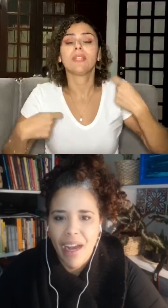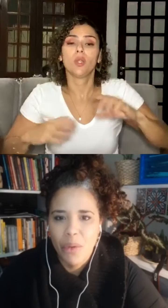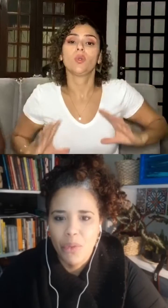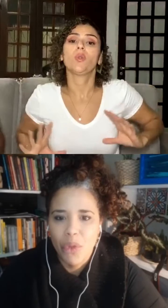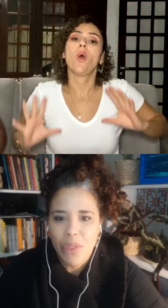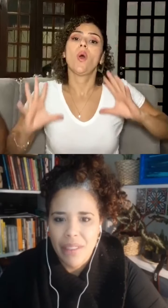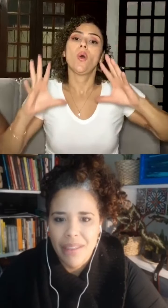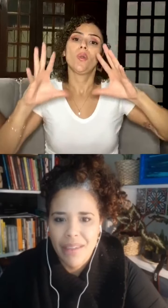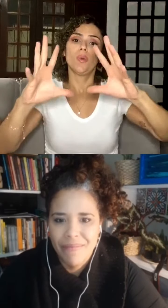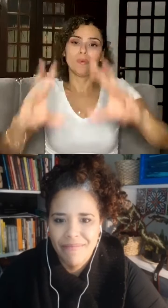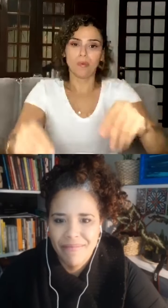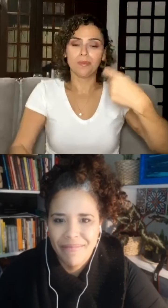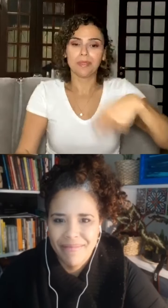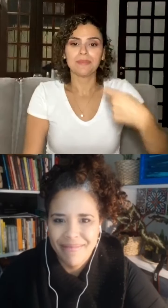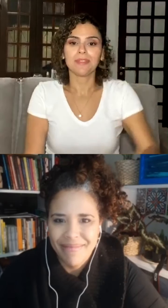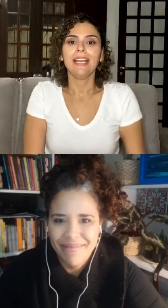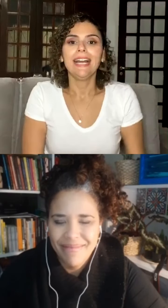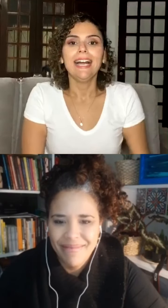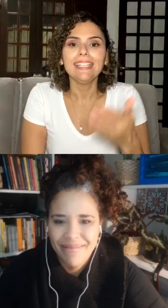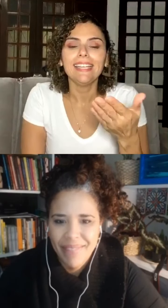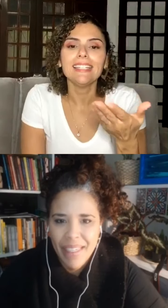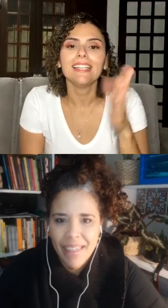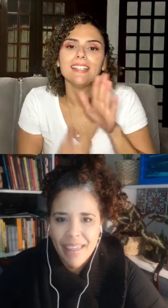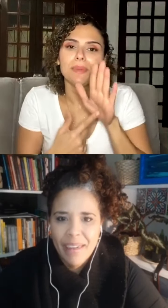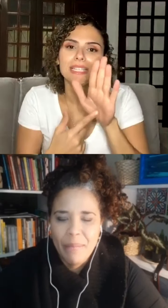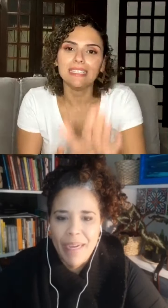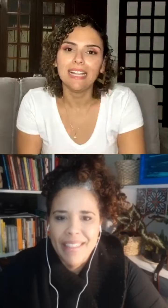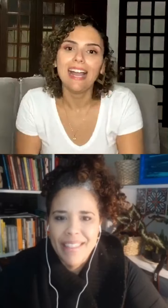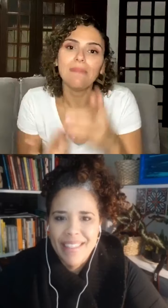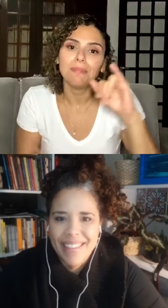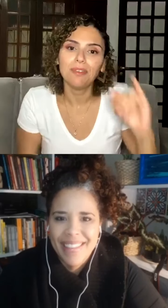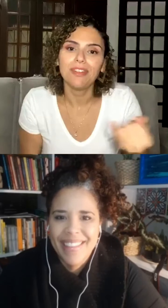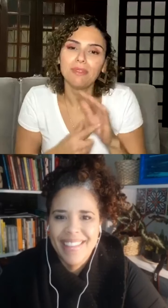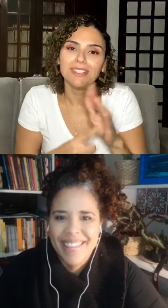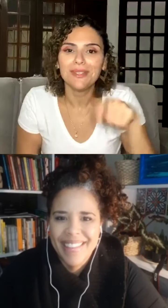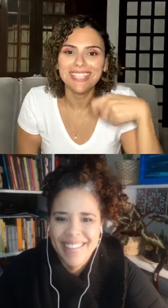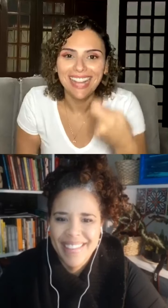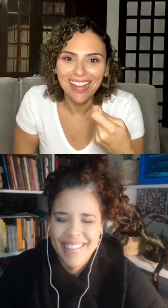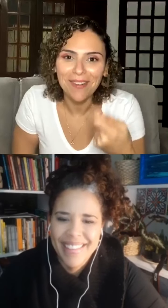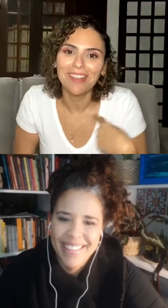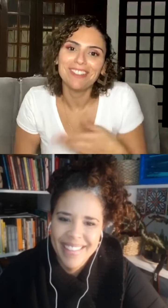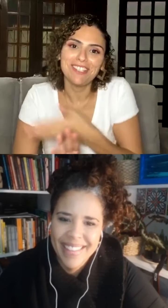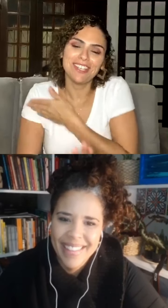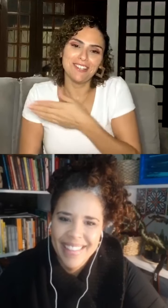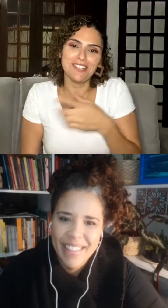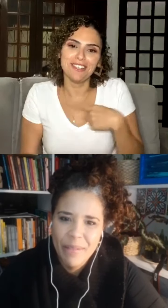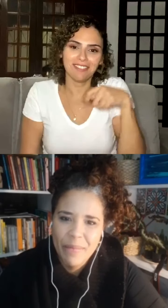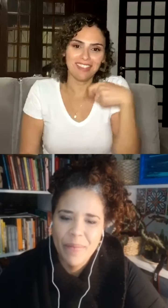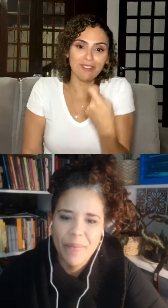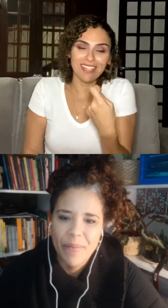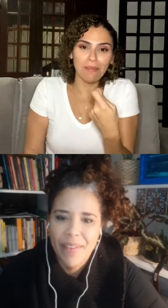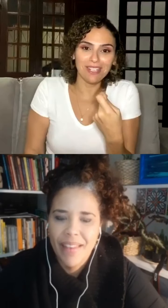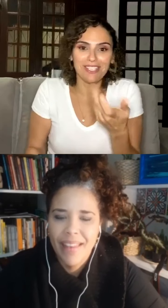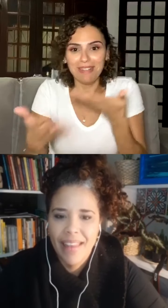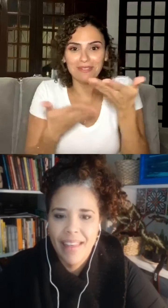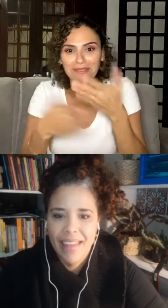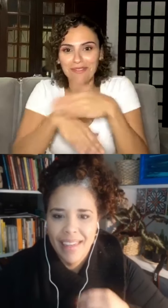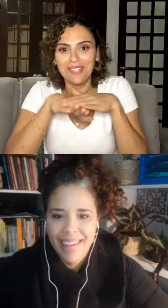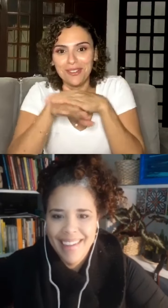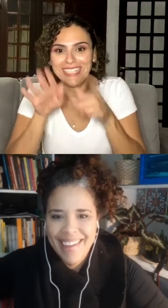com todas. André, você quer se apresentar? Aproveita e mostra seu sinal, que a gente deu o sinal para ti,